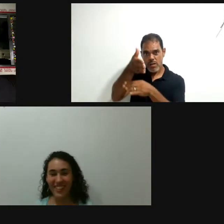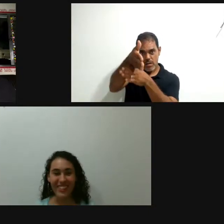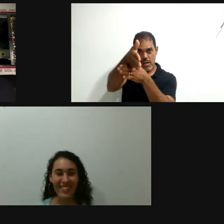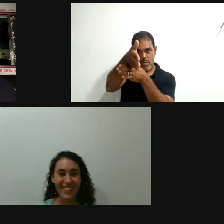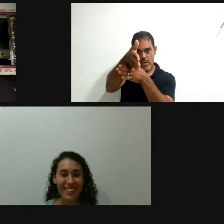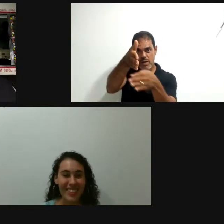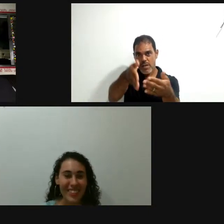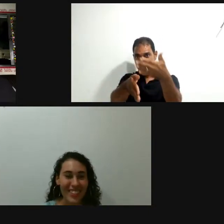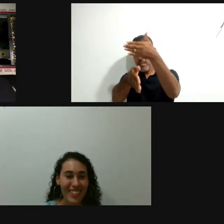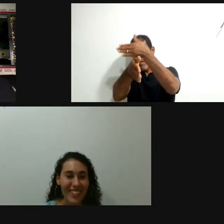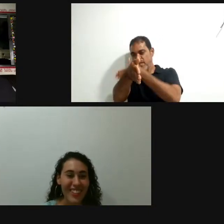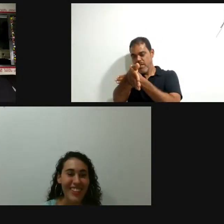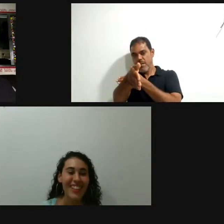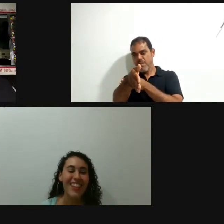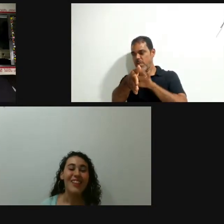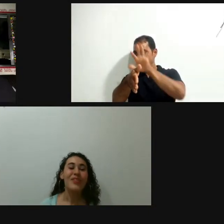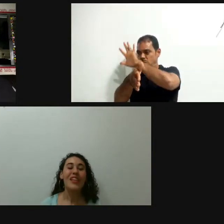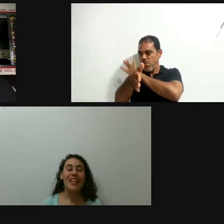câmeras.